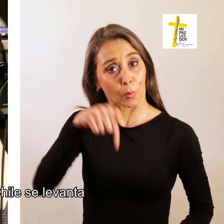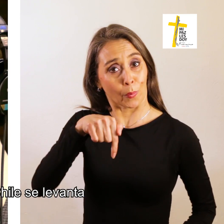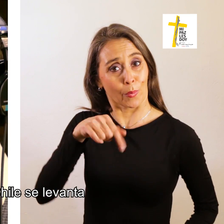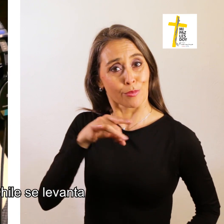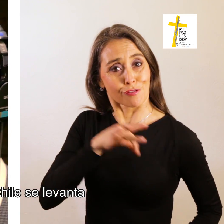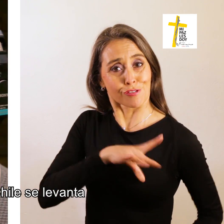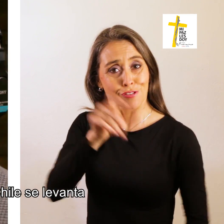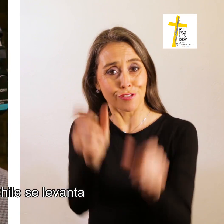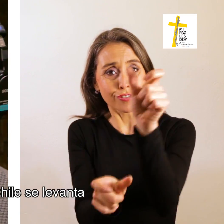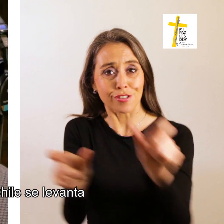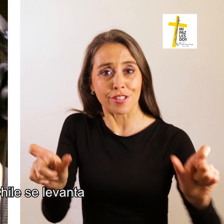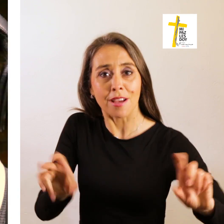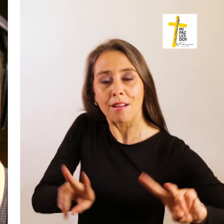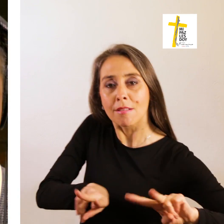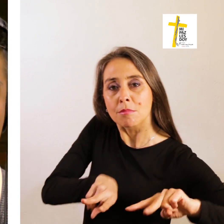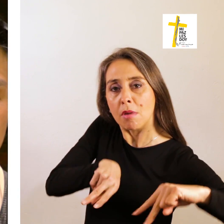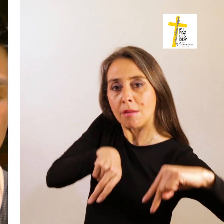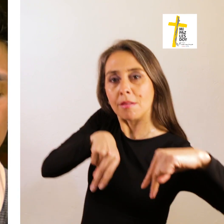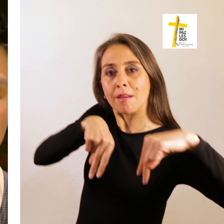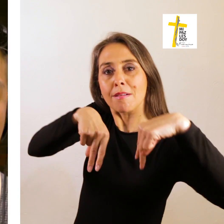se levanta